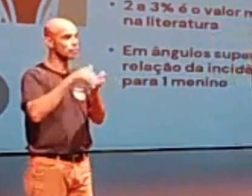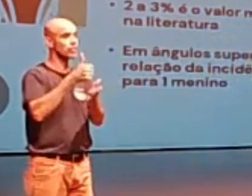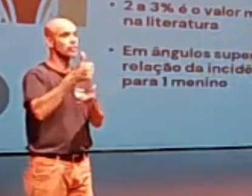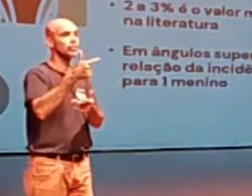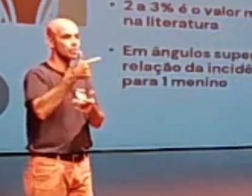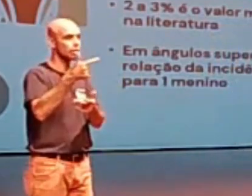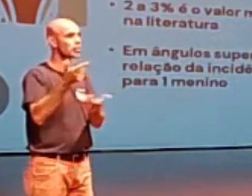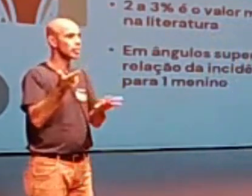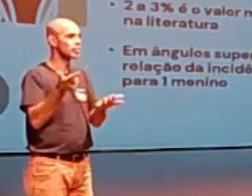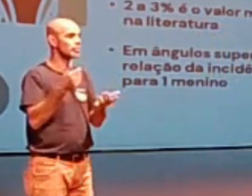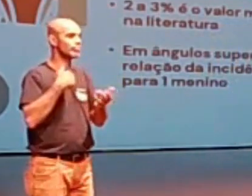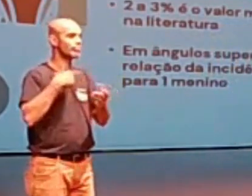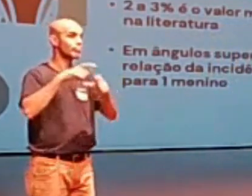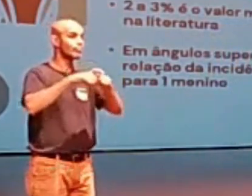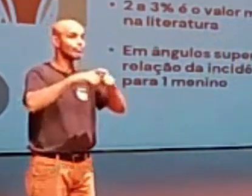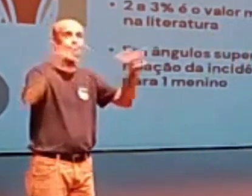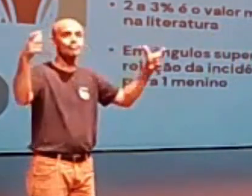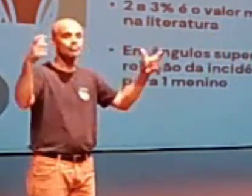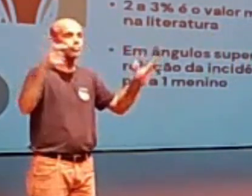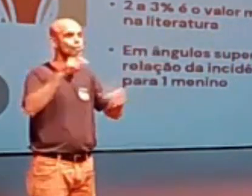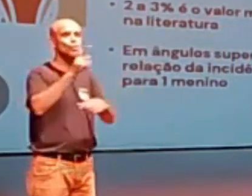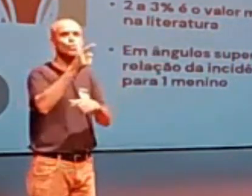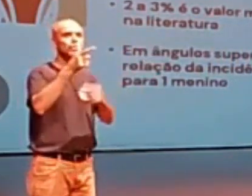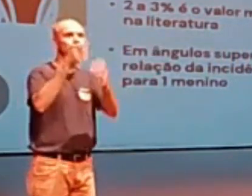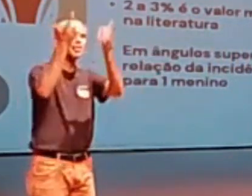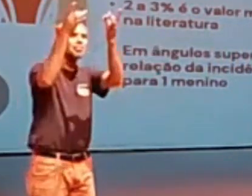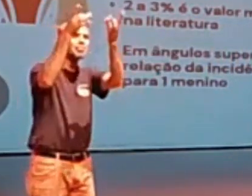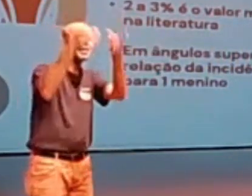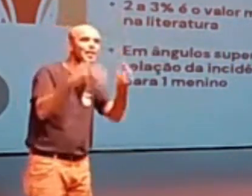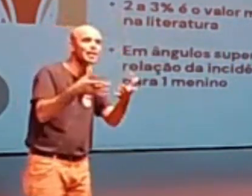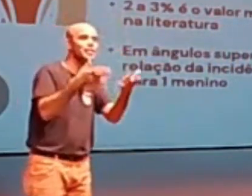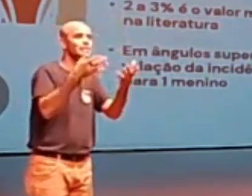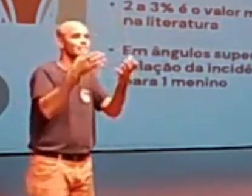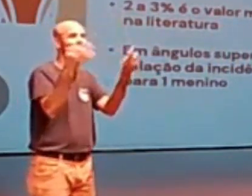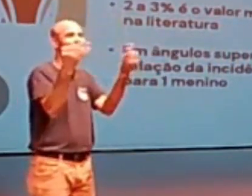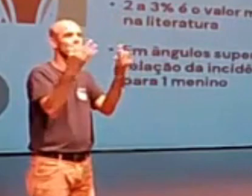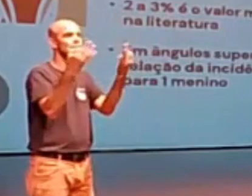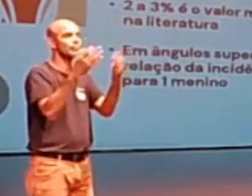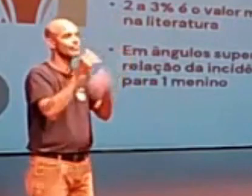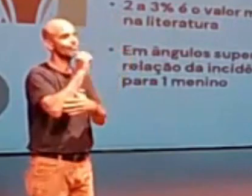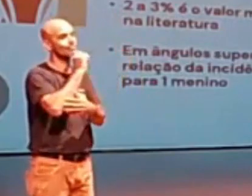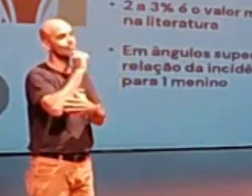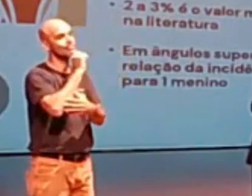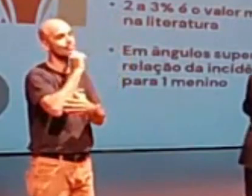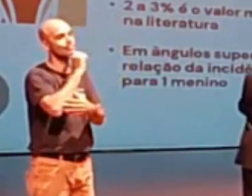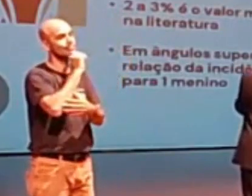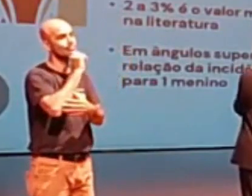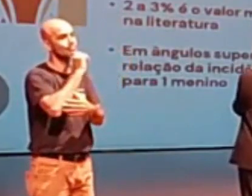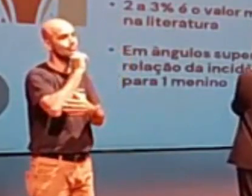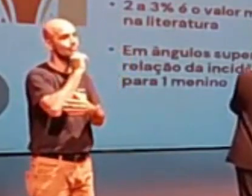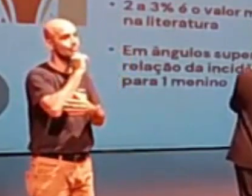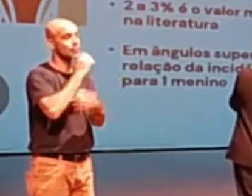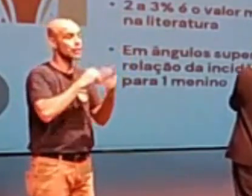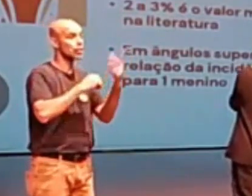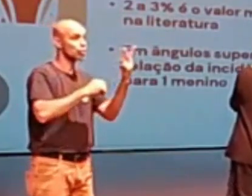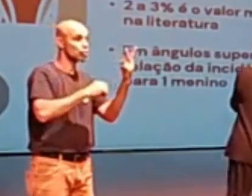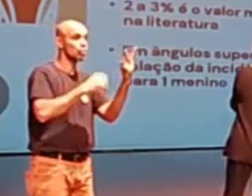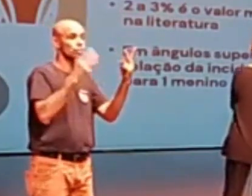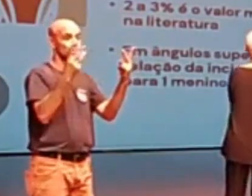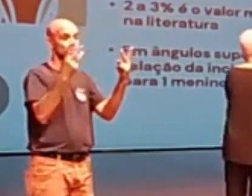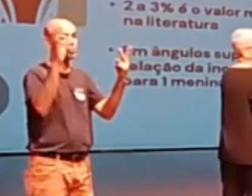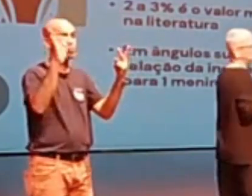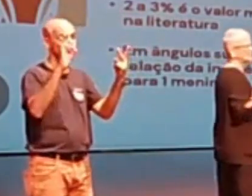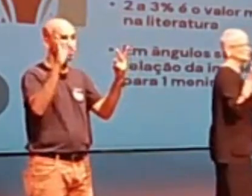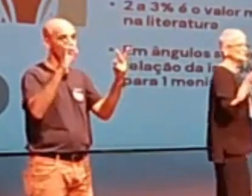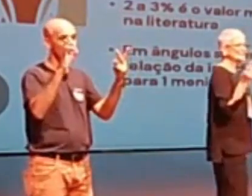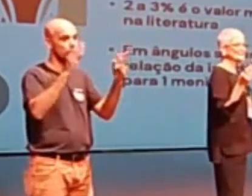muito grande, ou seja, não tem uma definição mais exata disso, porém 2 a 3% é o valor